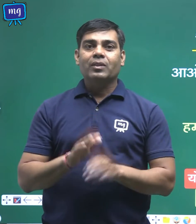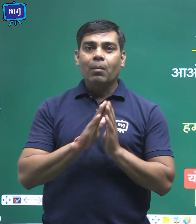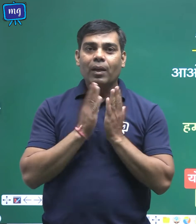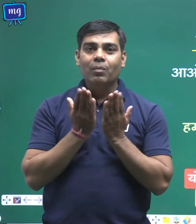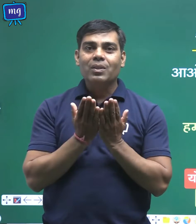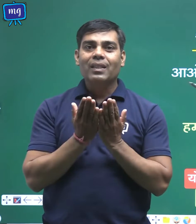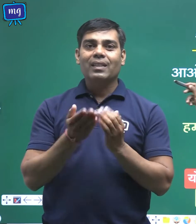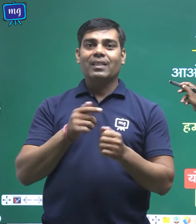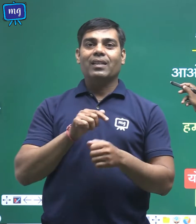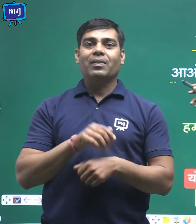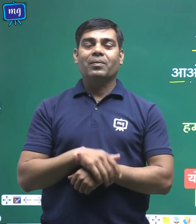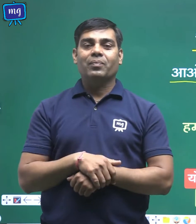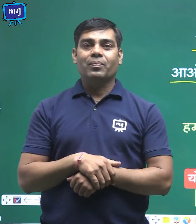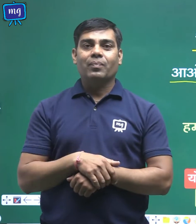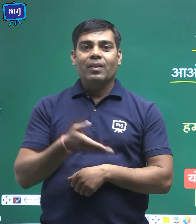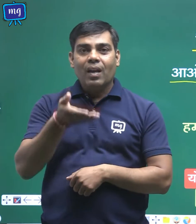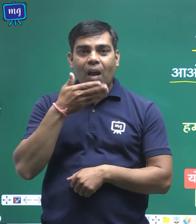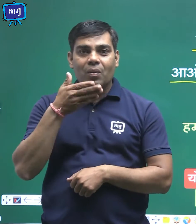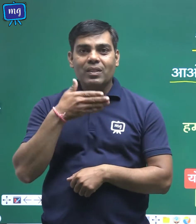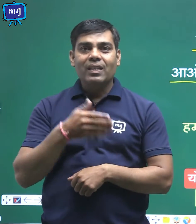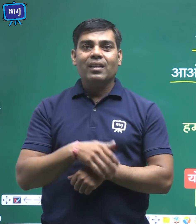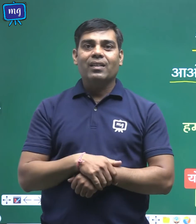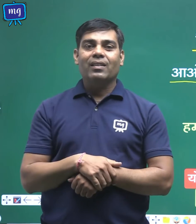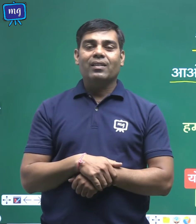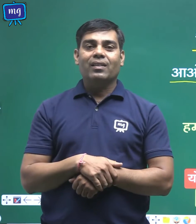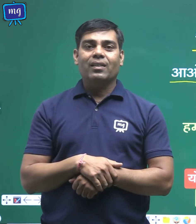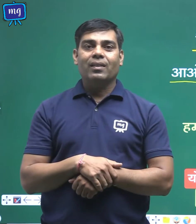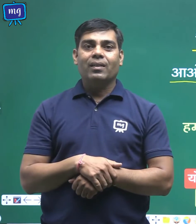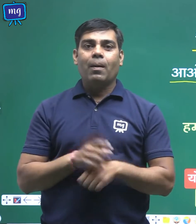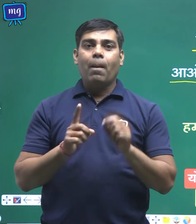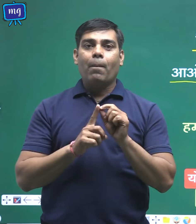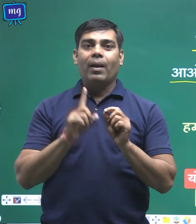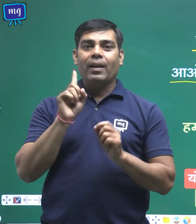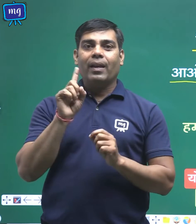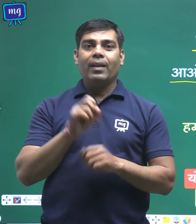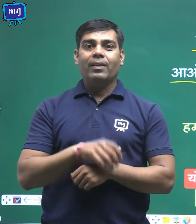पाठ्यपुस्तक से आओ सीखें भाग 1